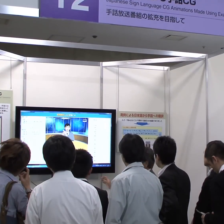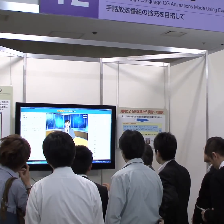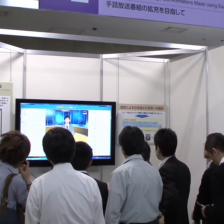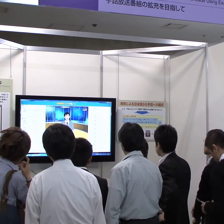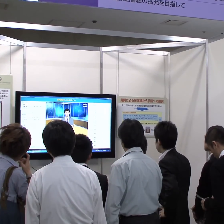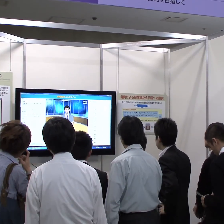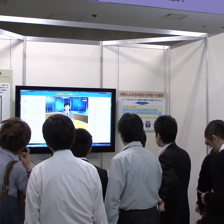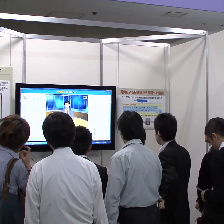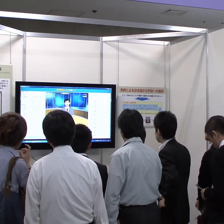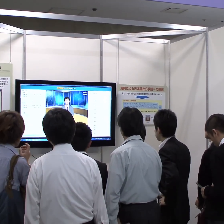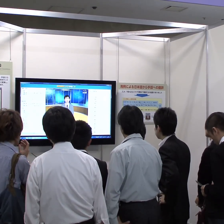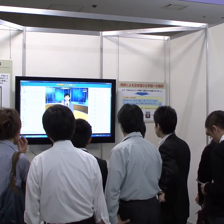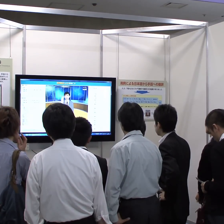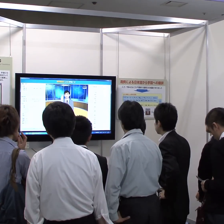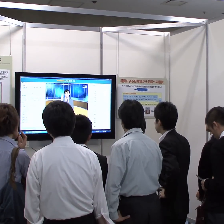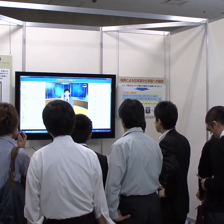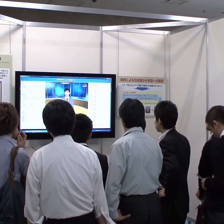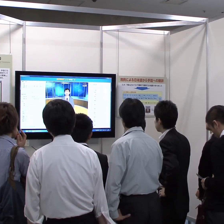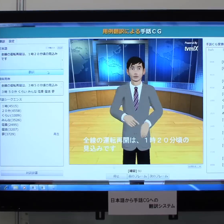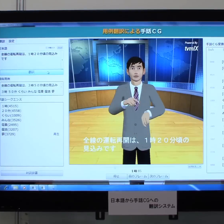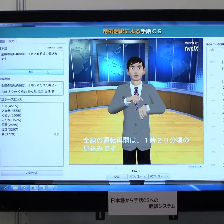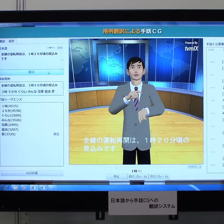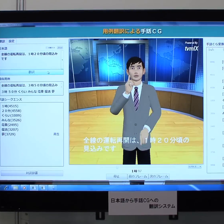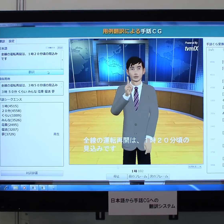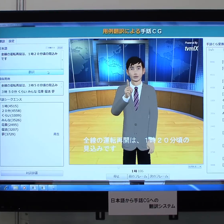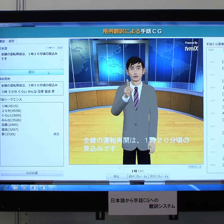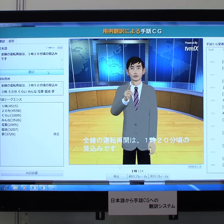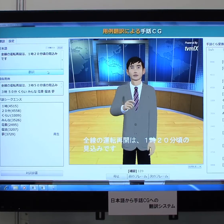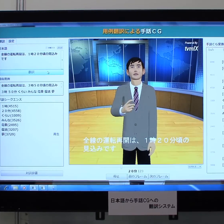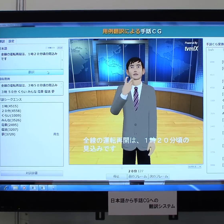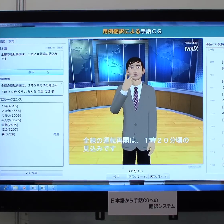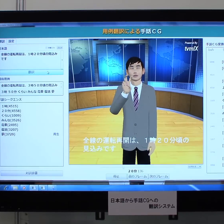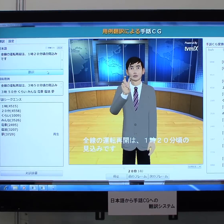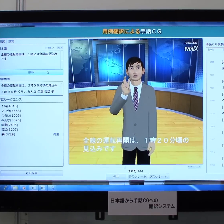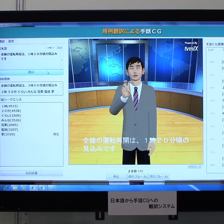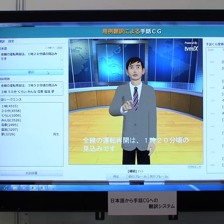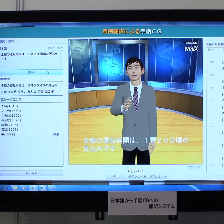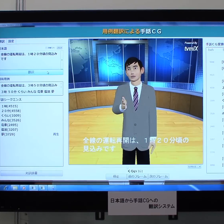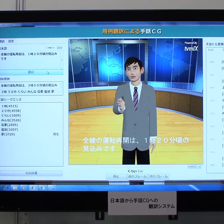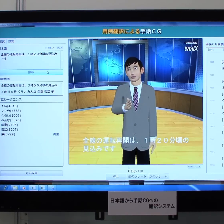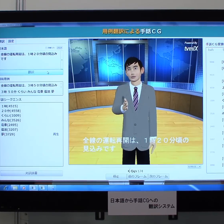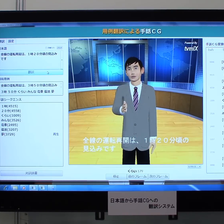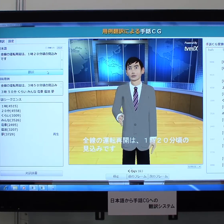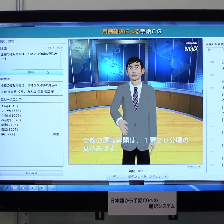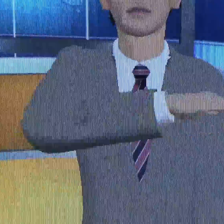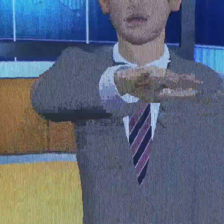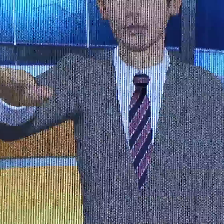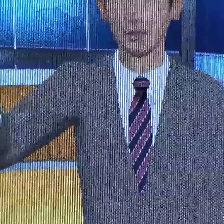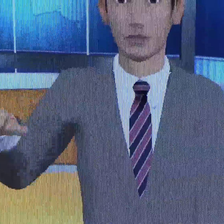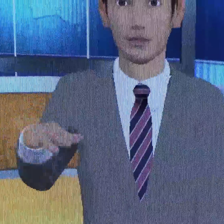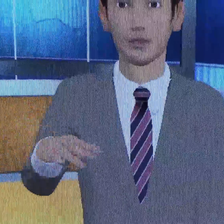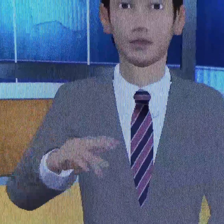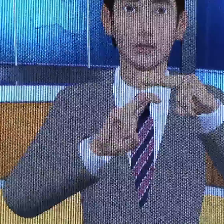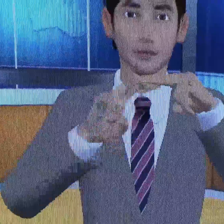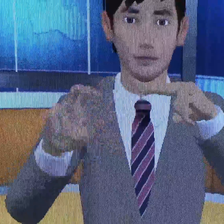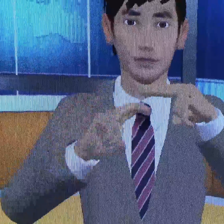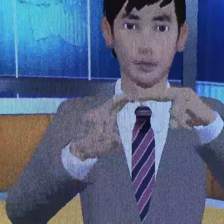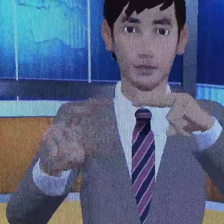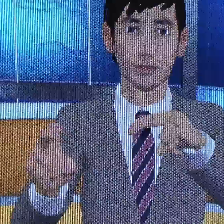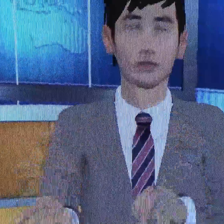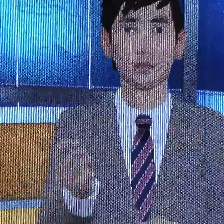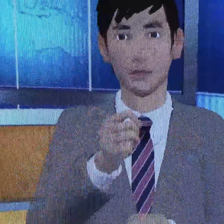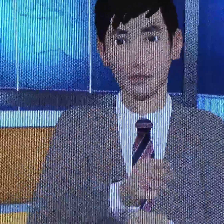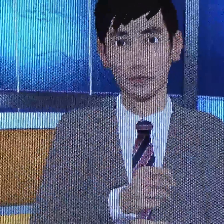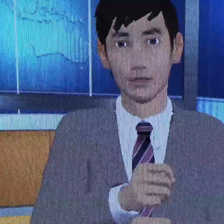NHKの研究セクトラバートリーは基本的な科学をことでアニメイサインラングウィスス単